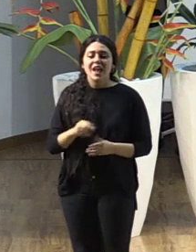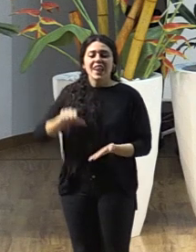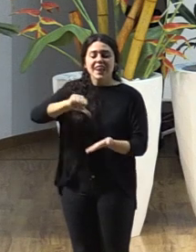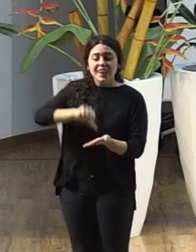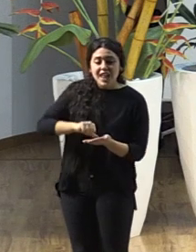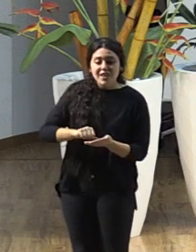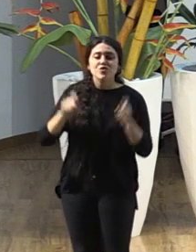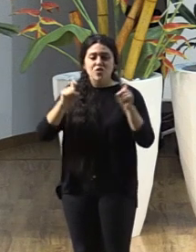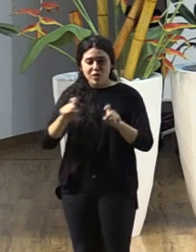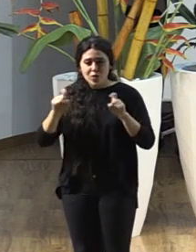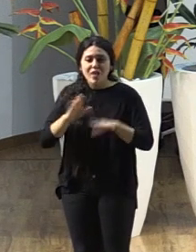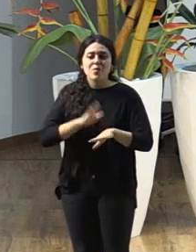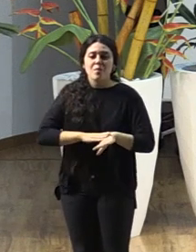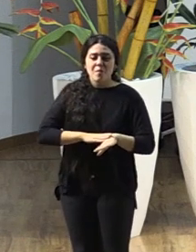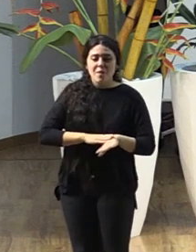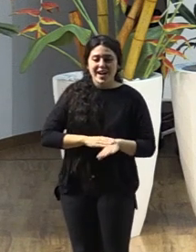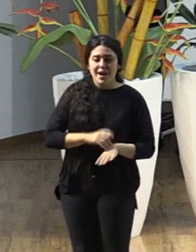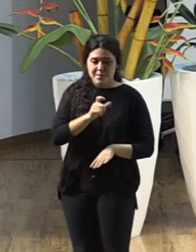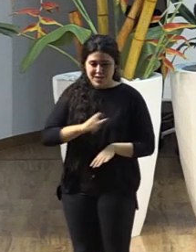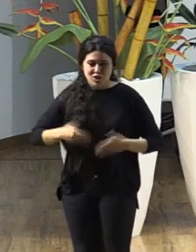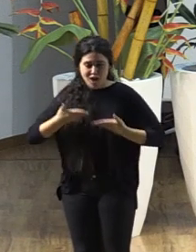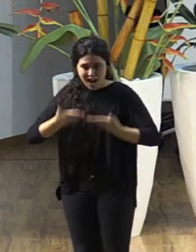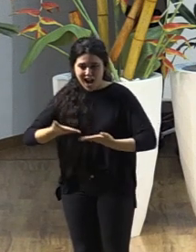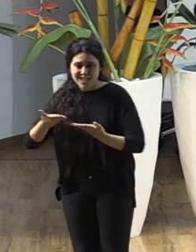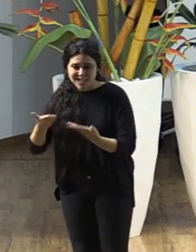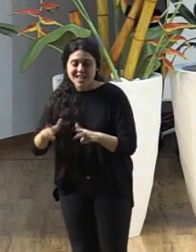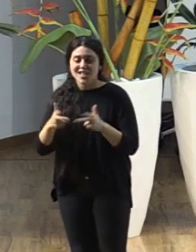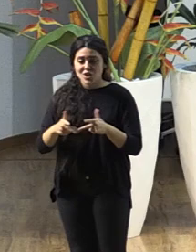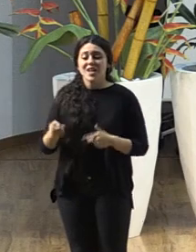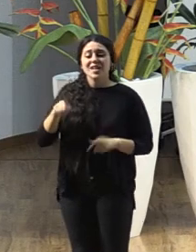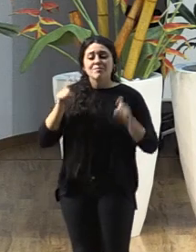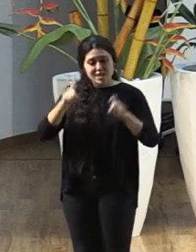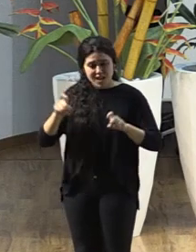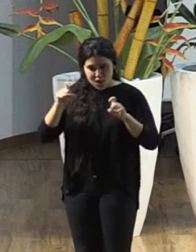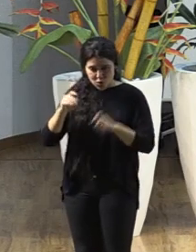para Asistentes Sociales y Educadores de Adultos.